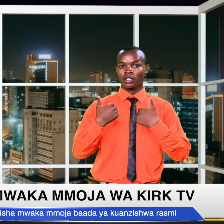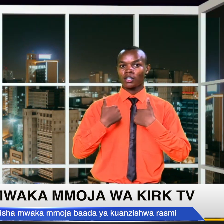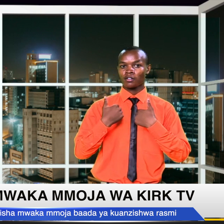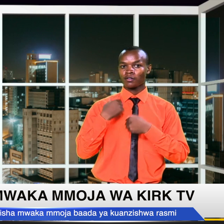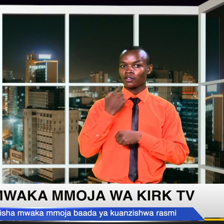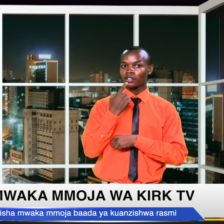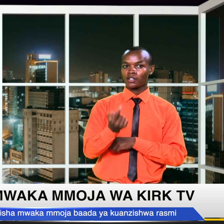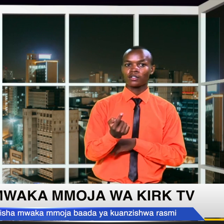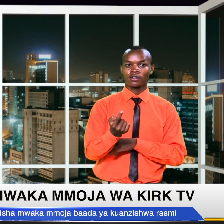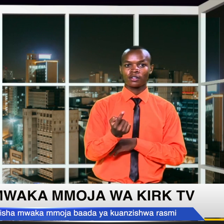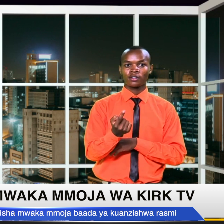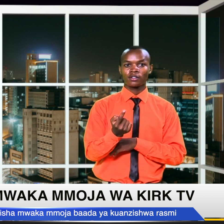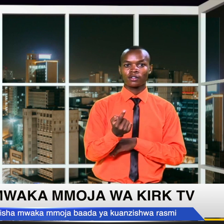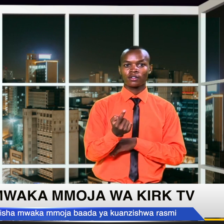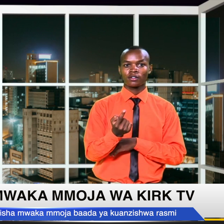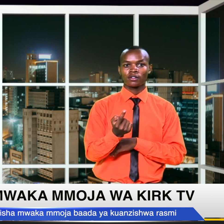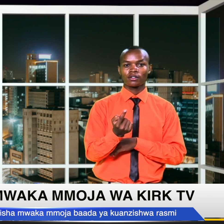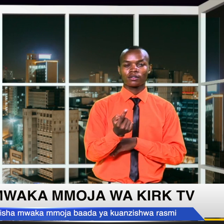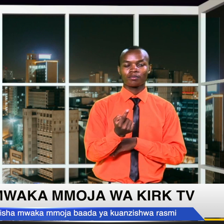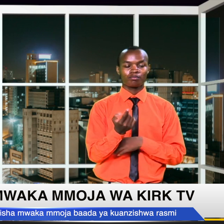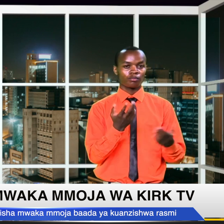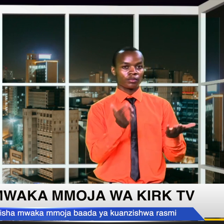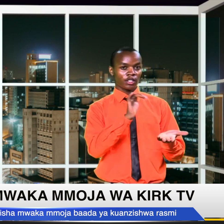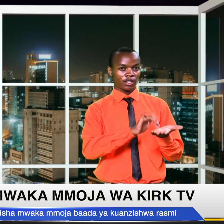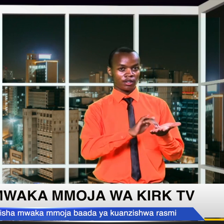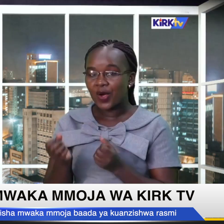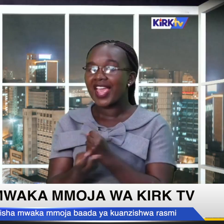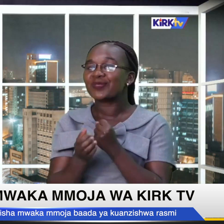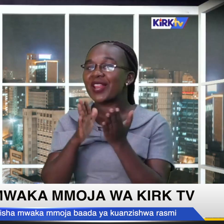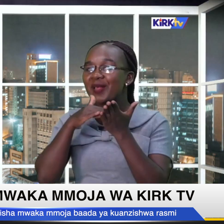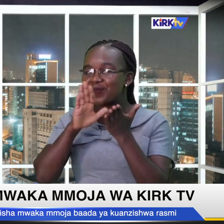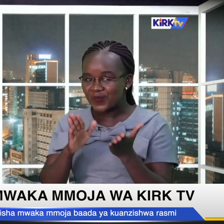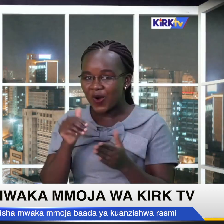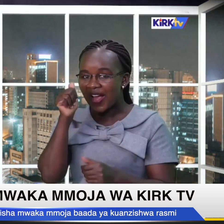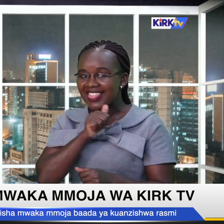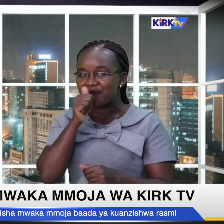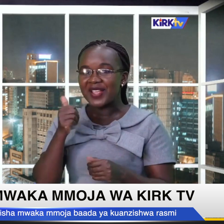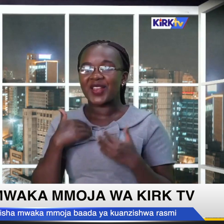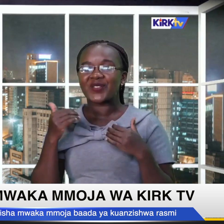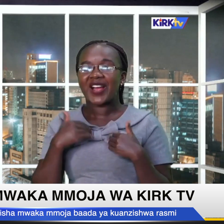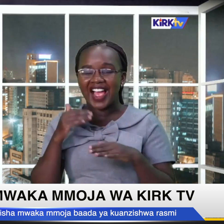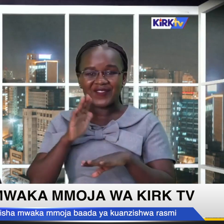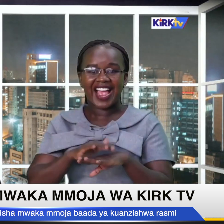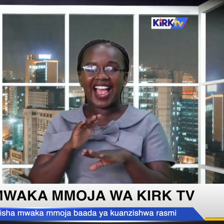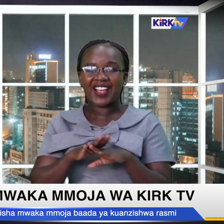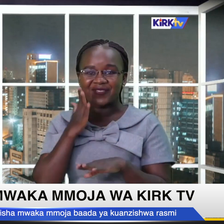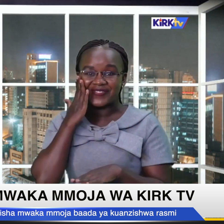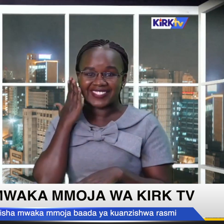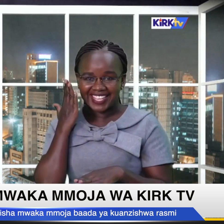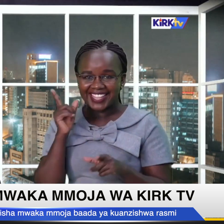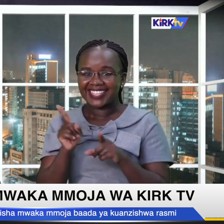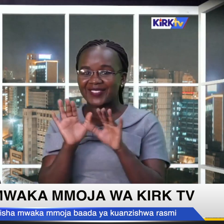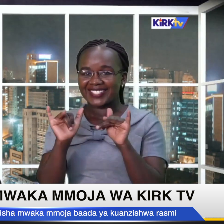imesitisha, naomba kurudia hiyo kwamba kaunti ya Migori. Siri ya kuwa na ngozi nyororo ni lipi? Ukitaka